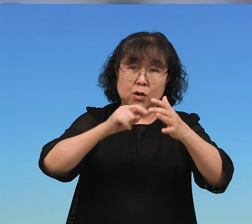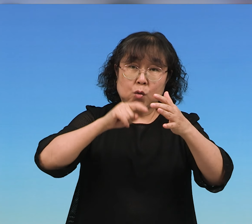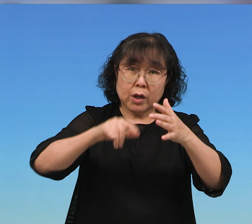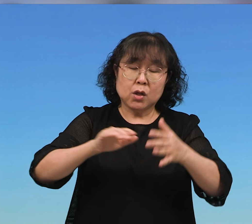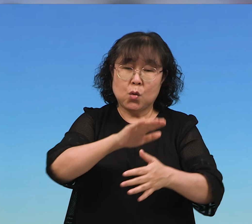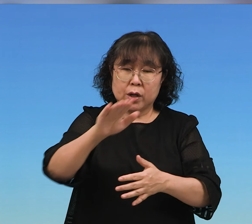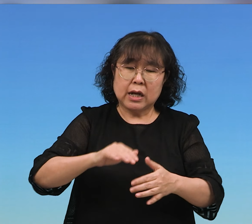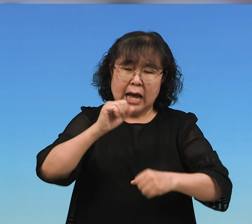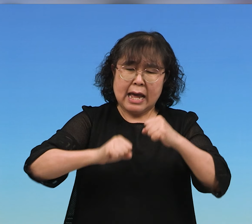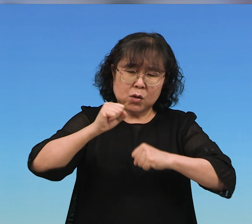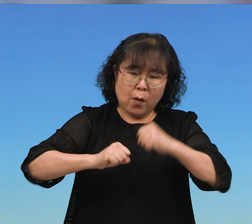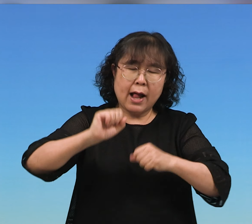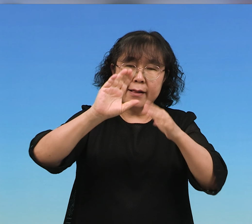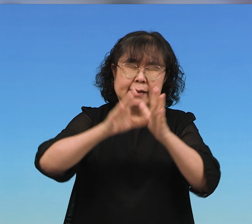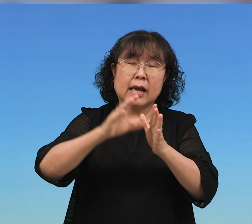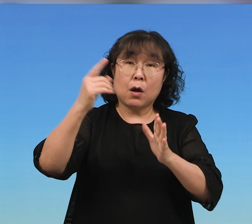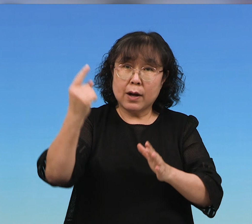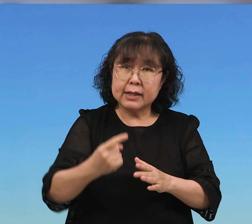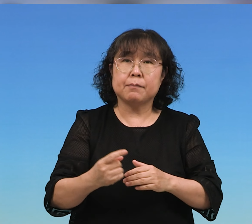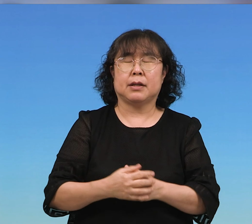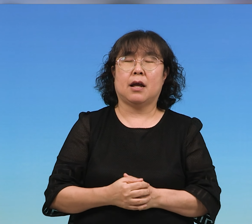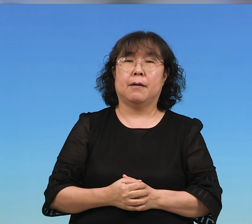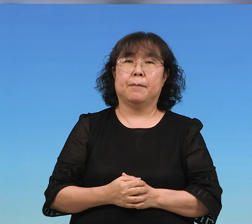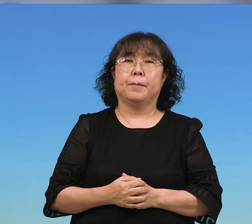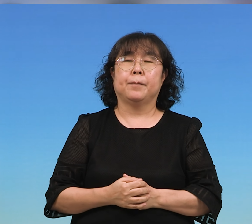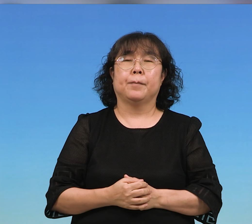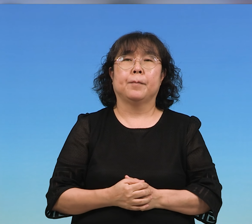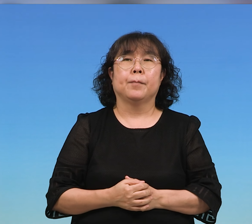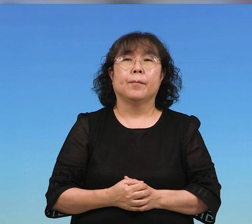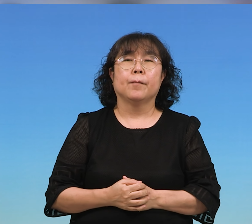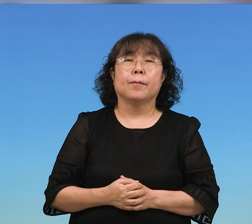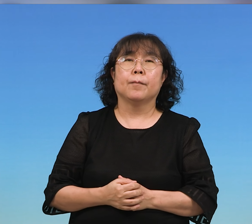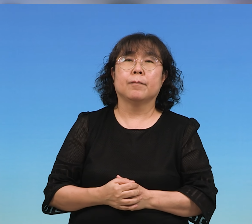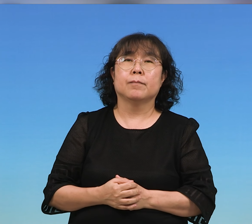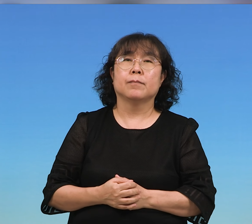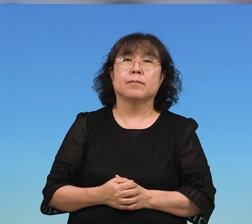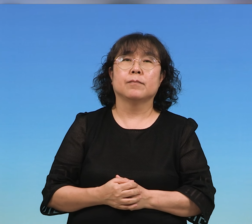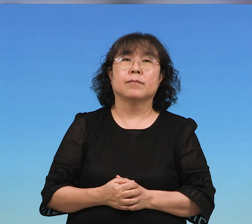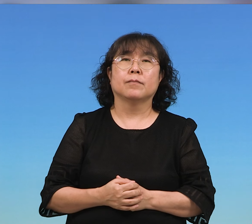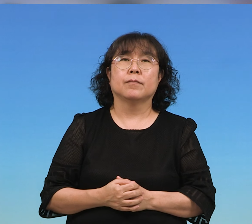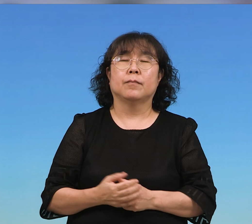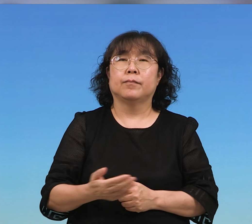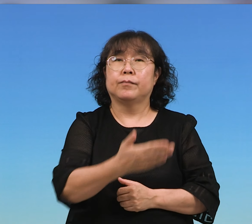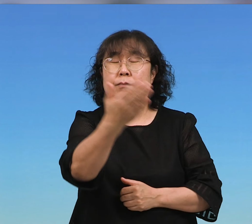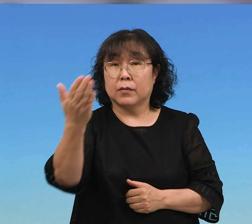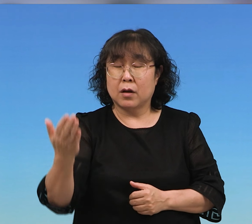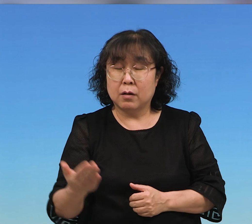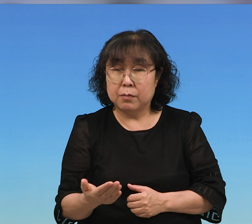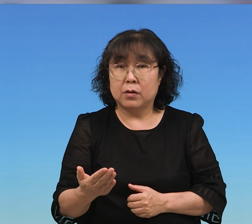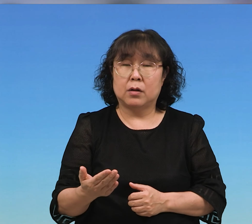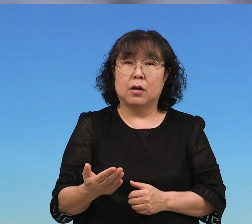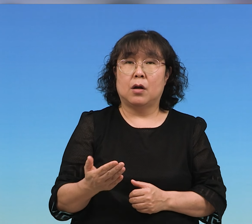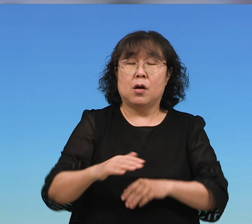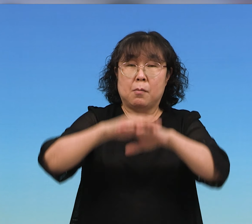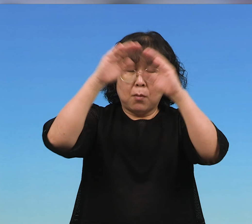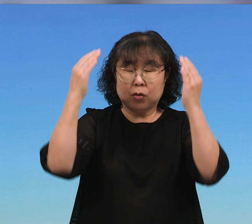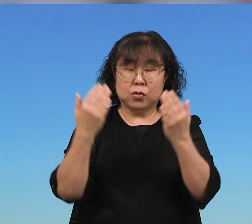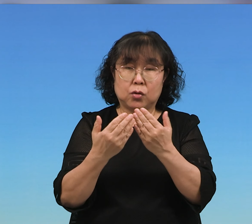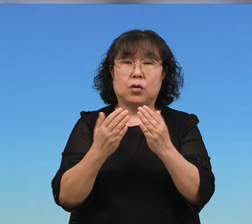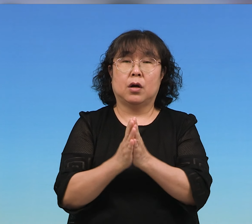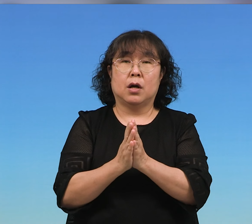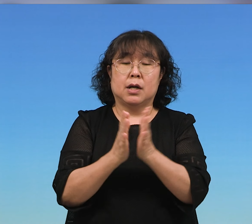세상 속에서 이제 우리가 활약할 때가 왔어요. 이제 우리가 한번 활동할 때가 왔습니다. 오늘 저와 여러분 예수